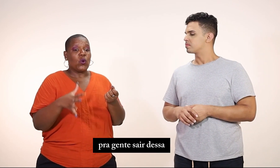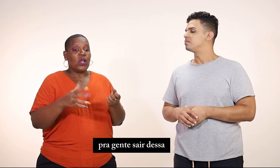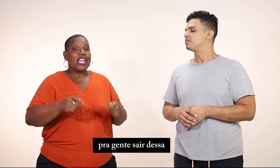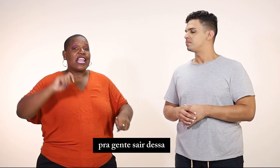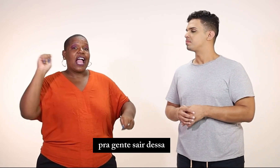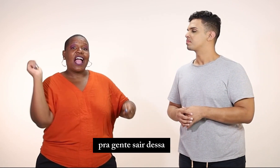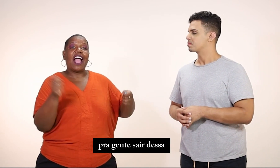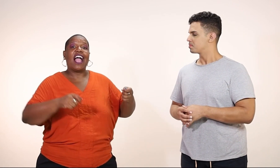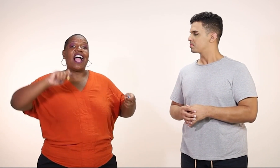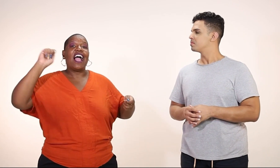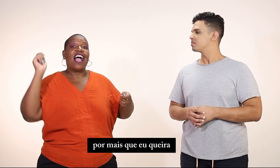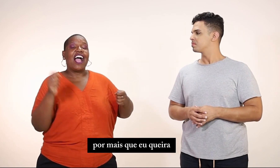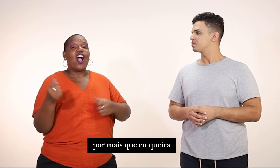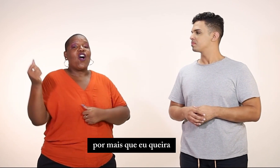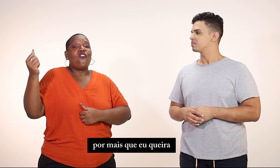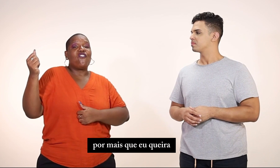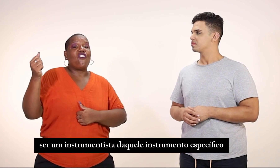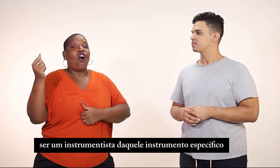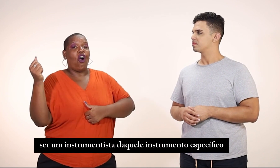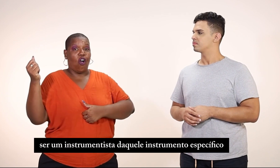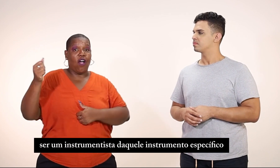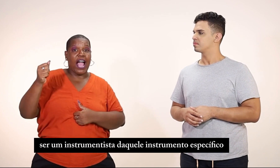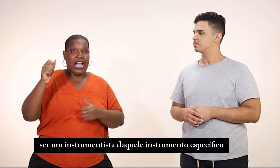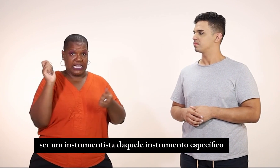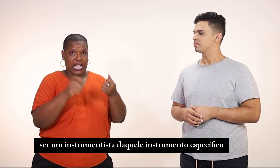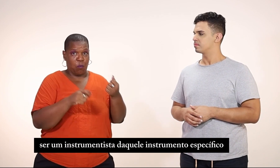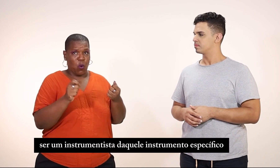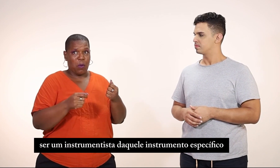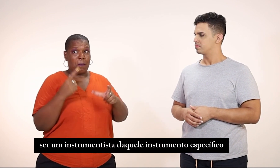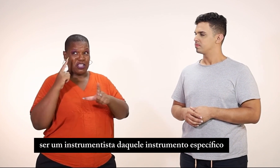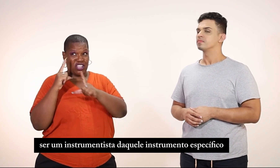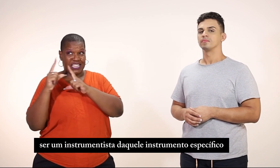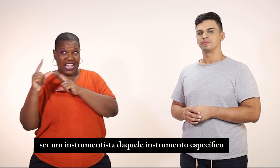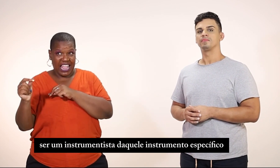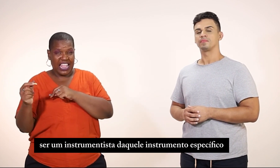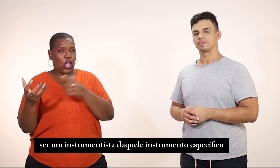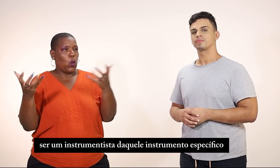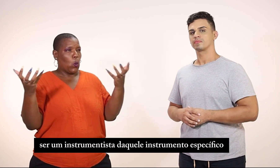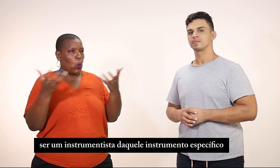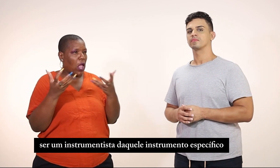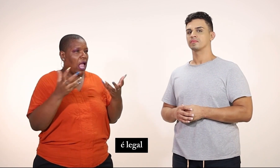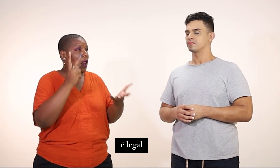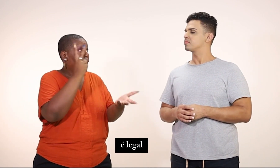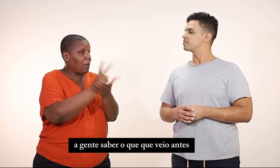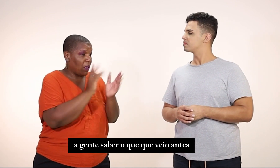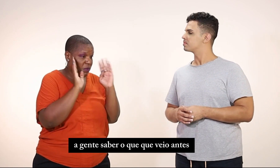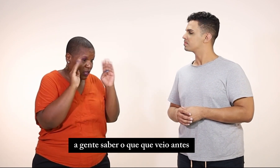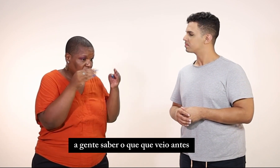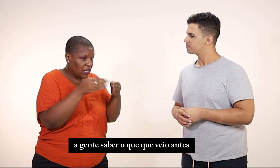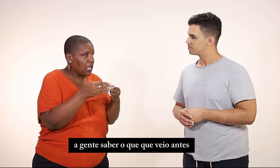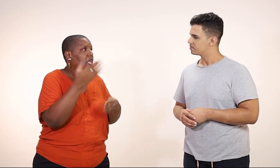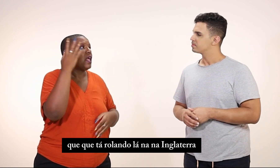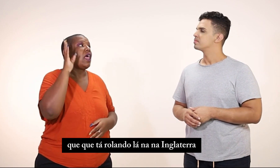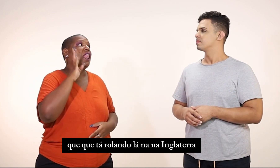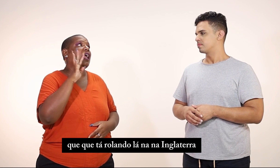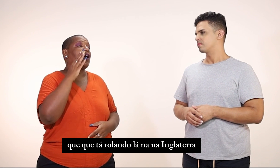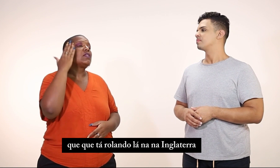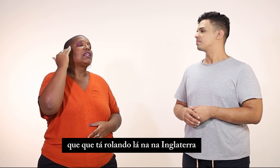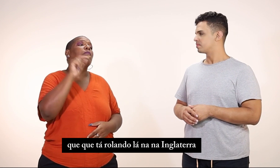sair dessa, por mais que eu queira ser um instrumentista daquele instrumento específico, é legal a gente saber o que veio antes, o que tá rolando lá